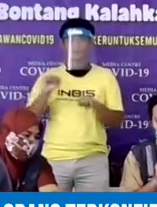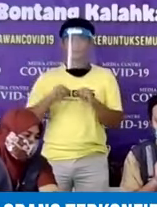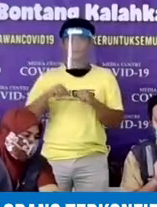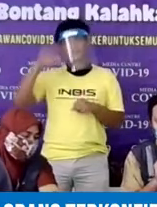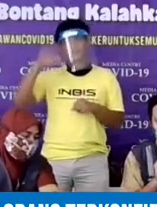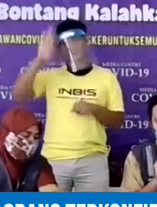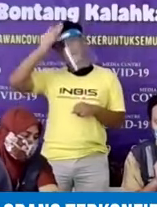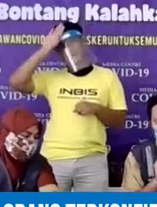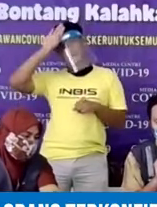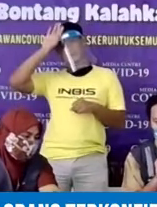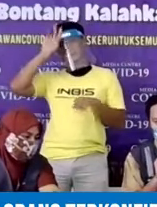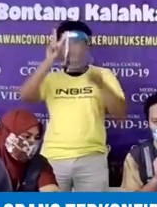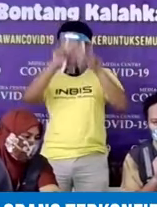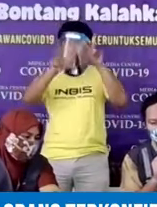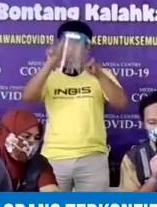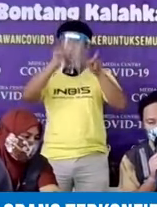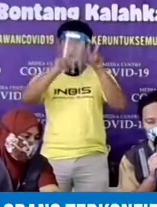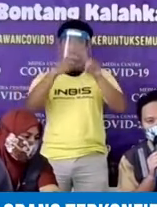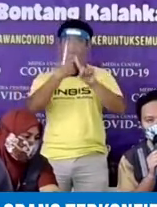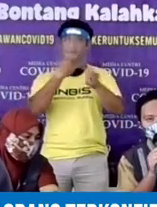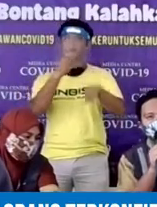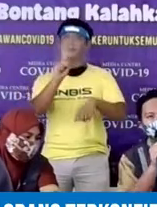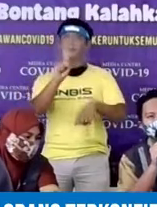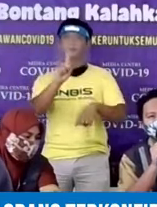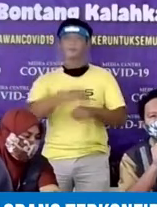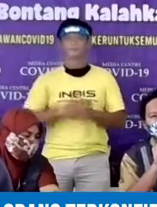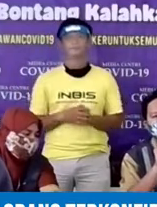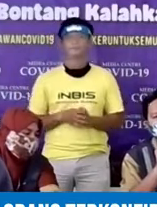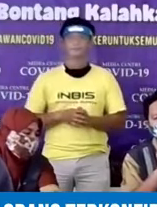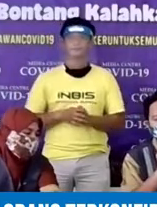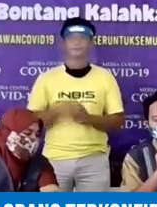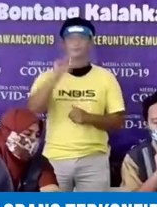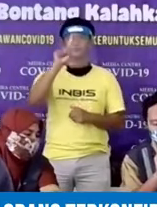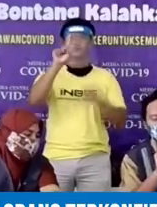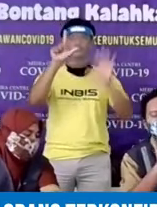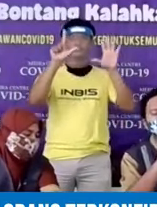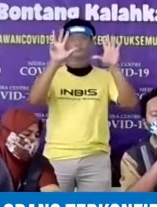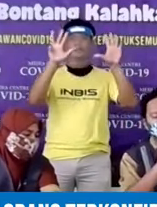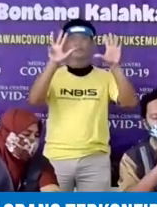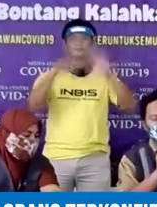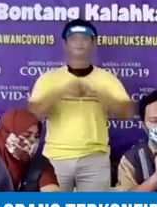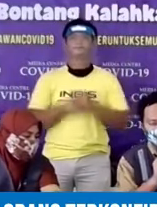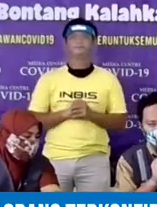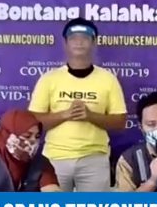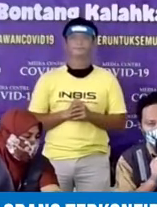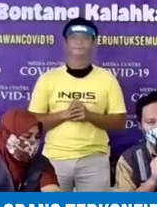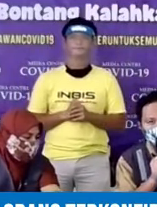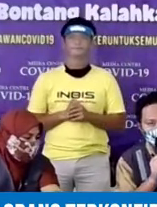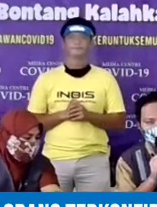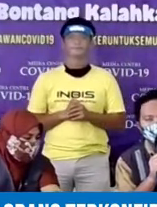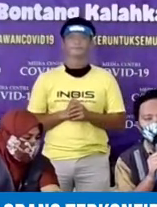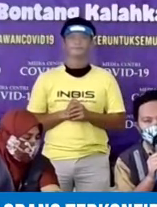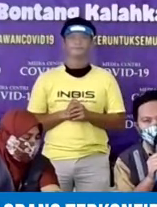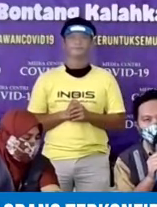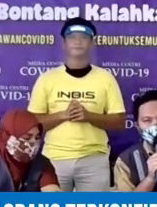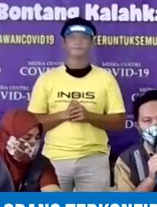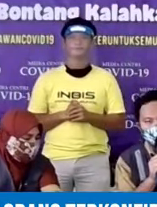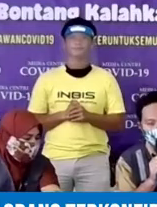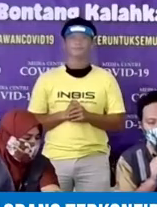hai yang 170 btg adalah hasil skrining dari 179 maaf 173 ada